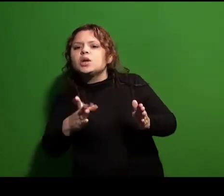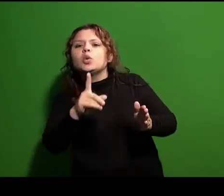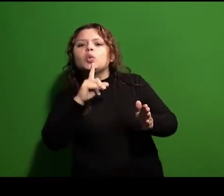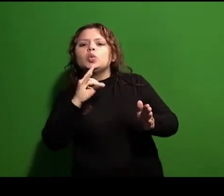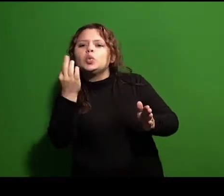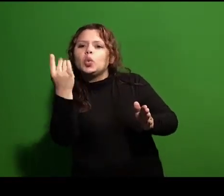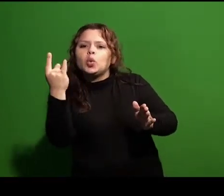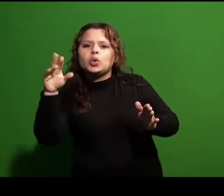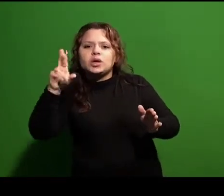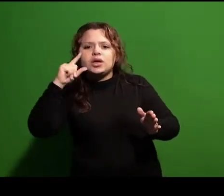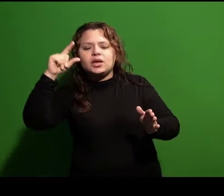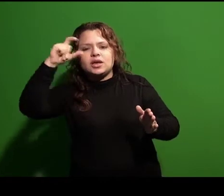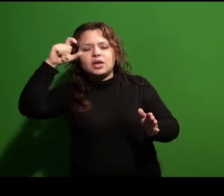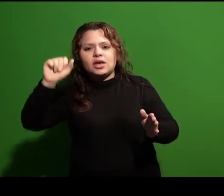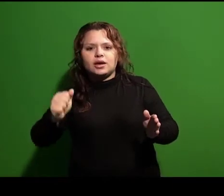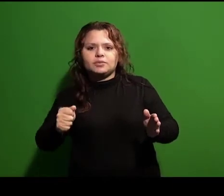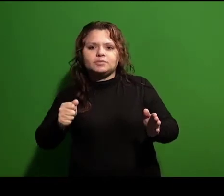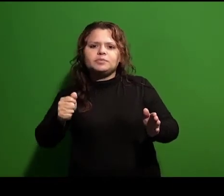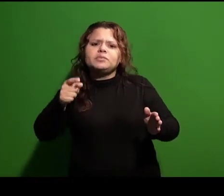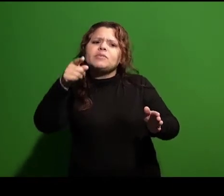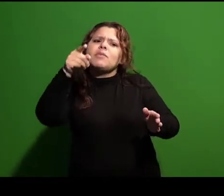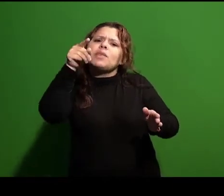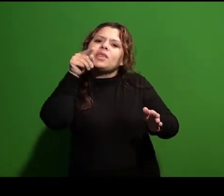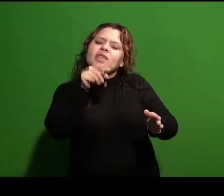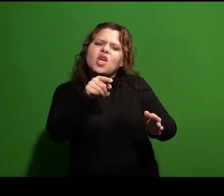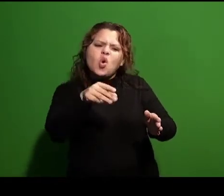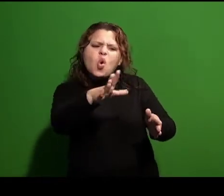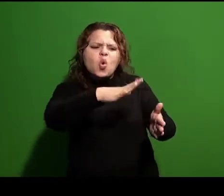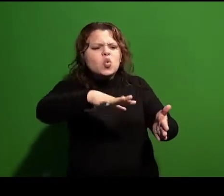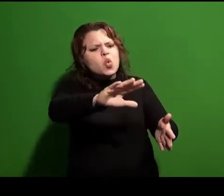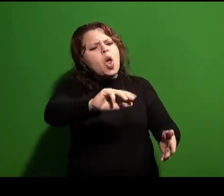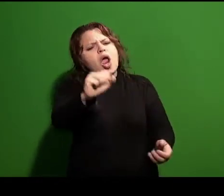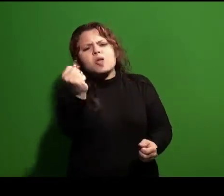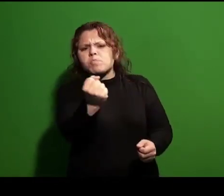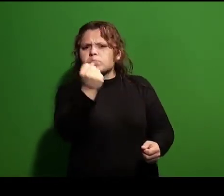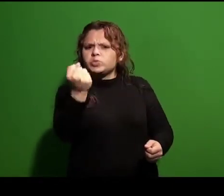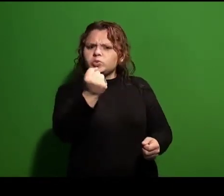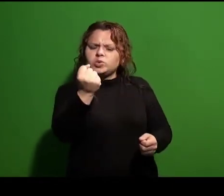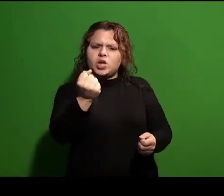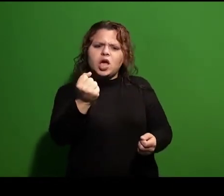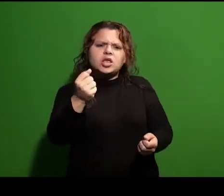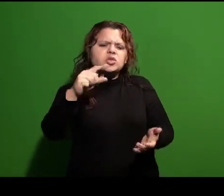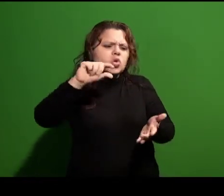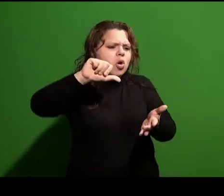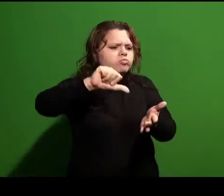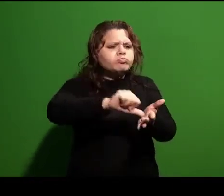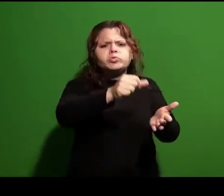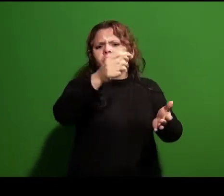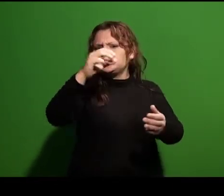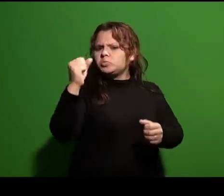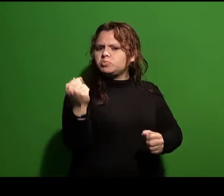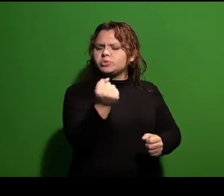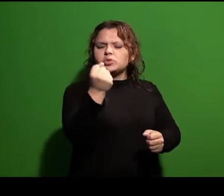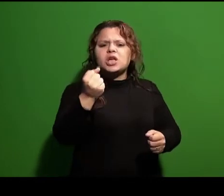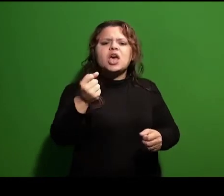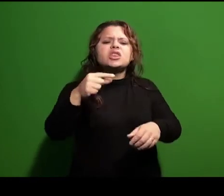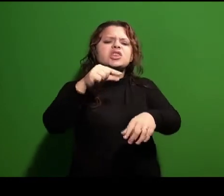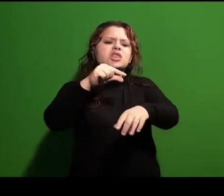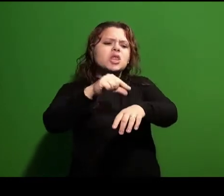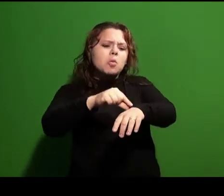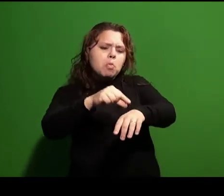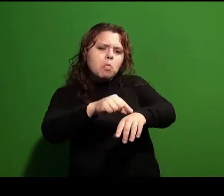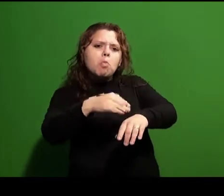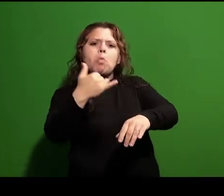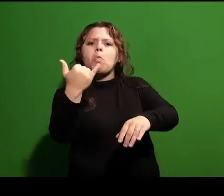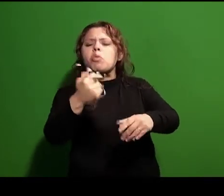el sudoeste de Turquía. Era una capital financiera importante, una meca de la moda y un centro educativo